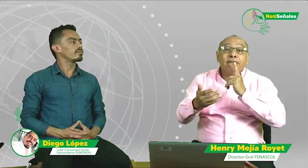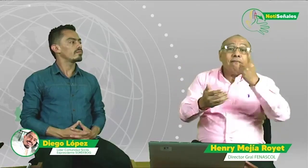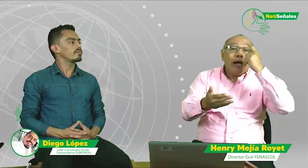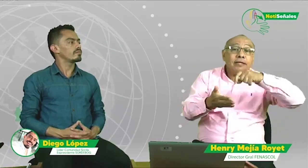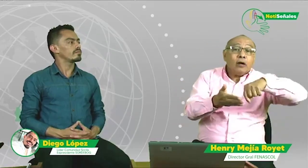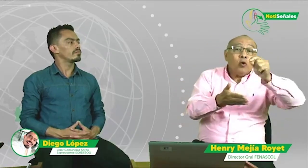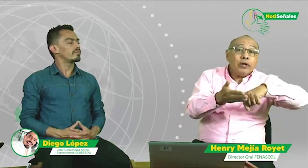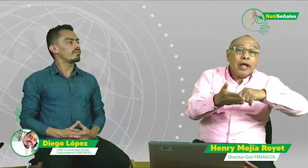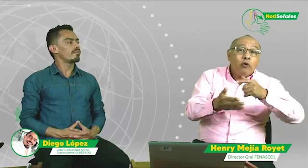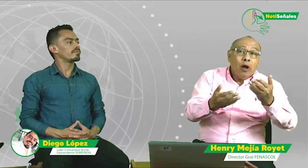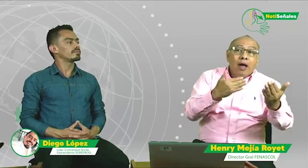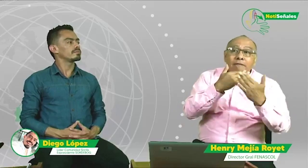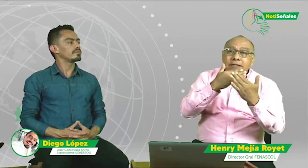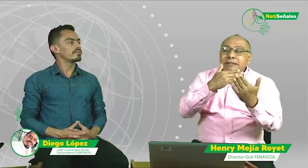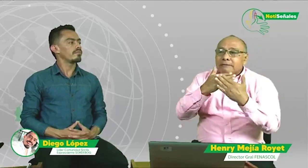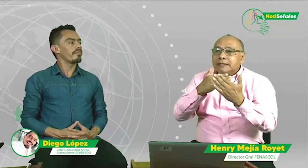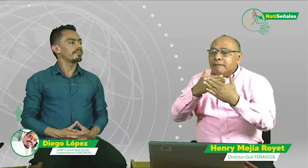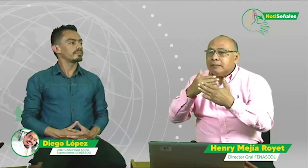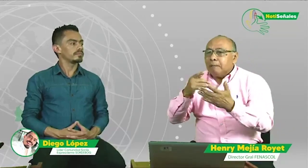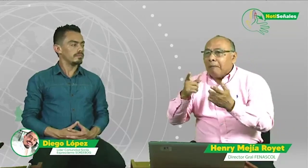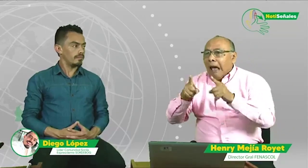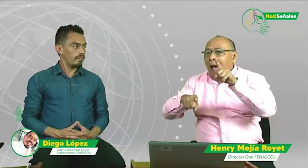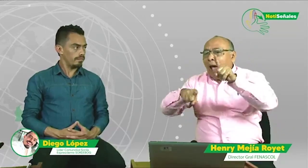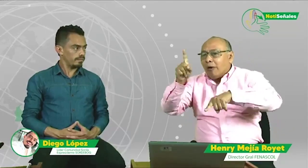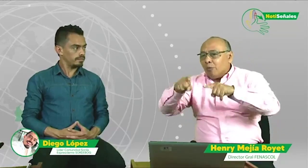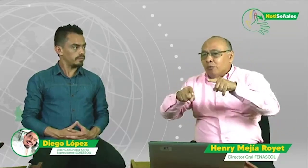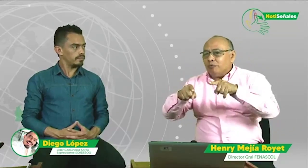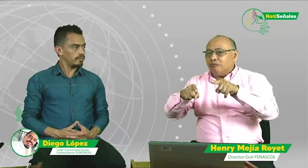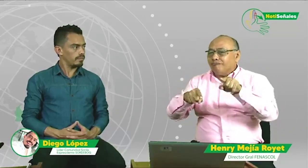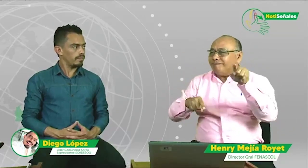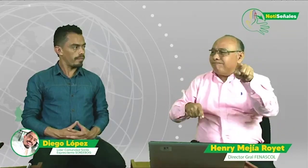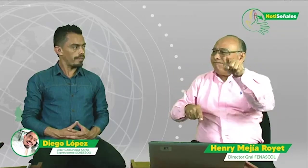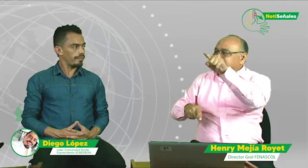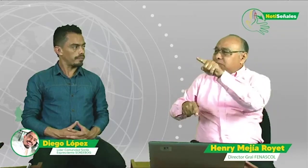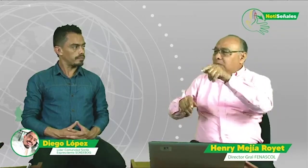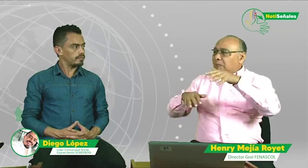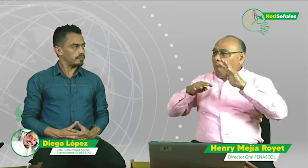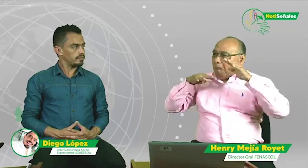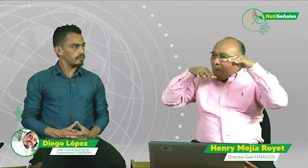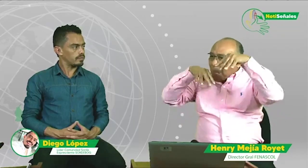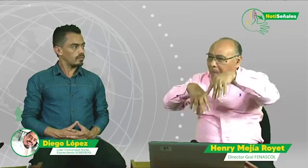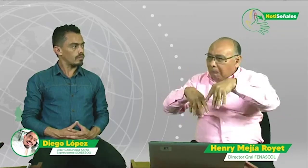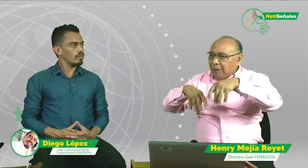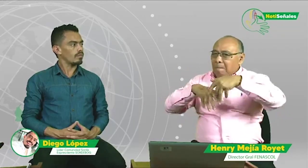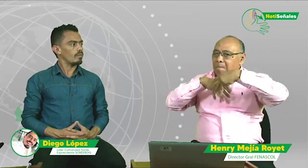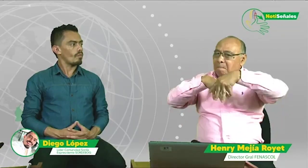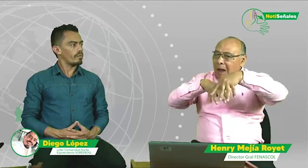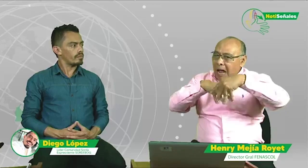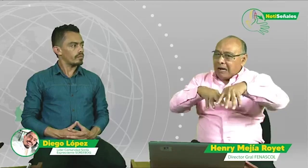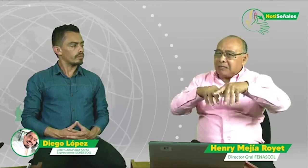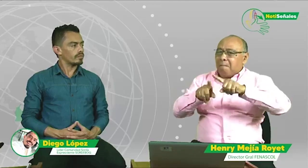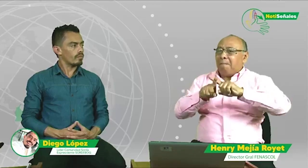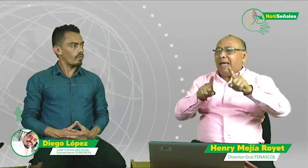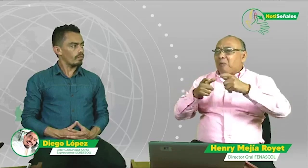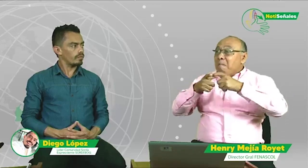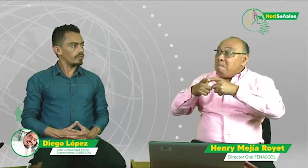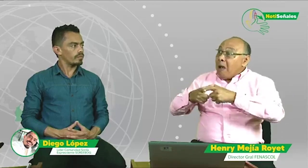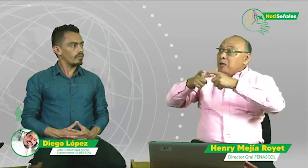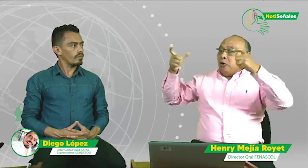nosotros previamente habíamos mencionado, habíamos estado comentando de que esta clase de convocatorias pues no se está